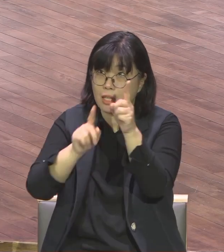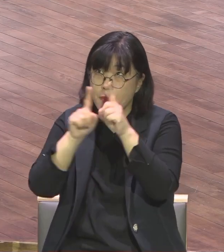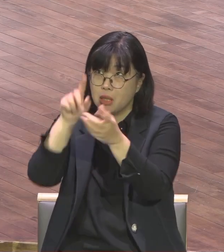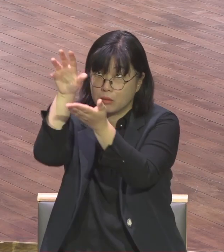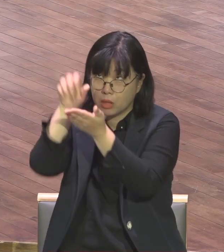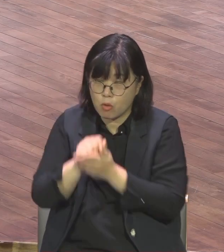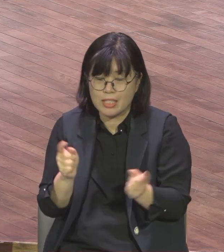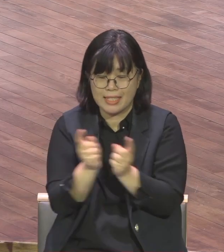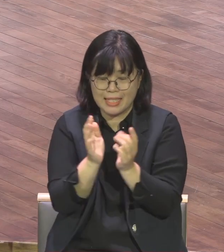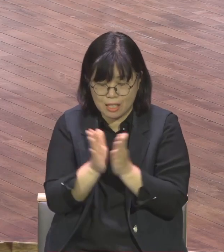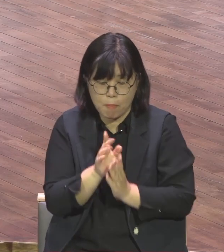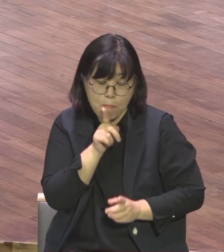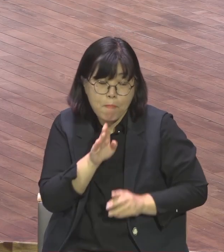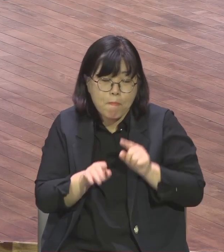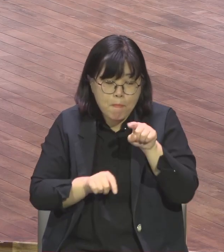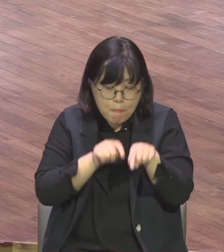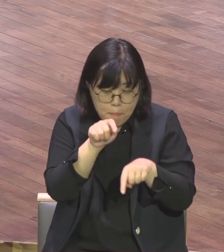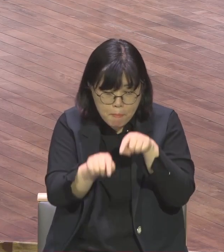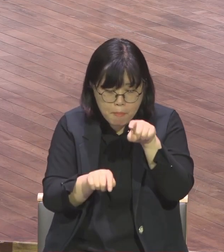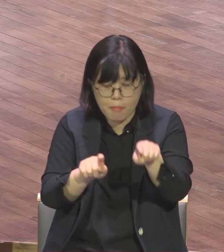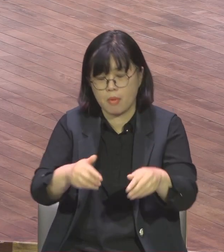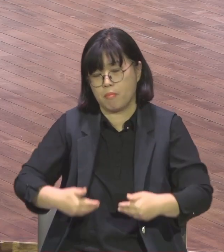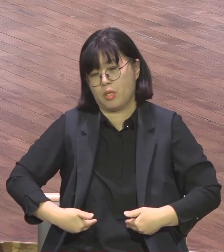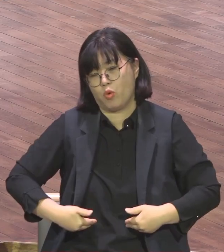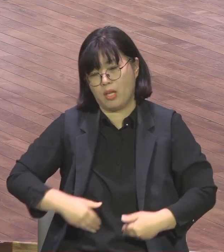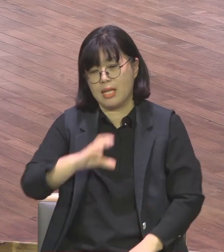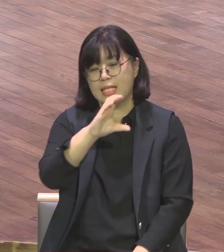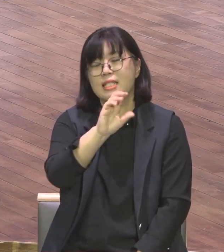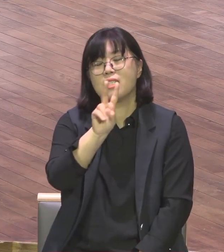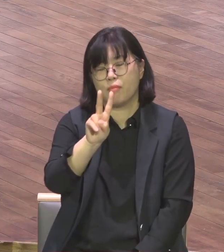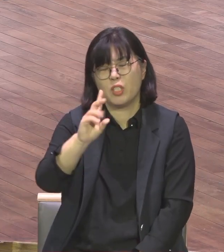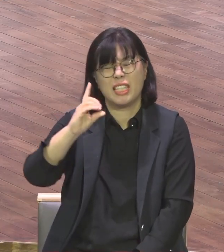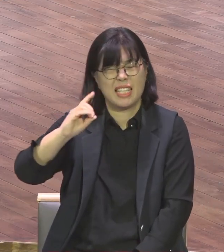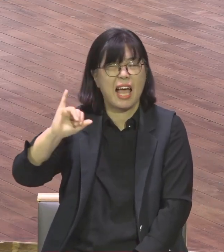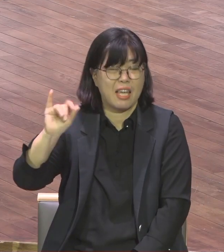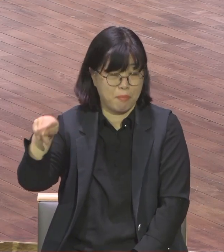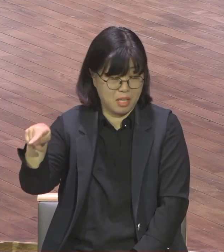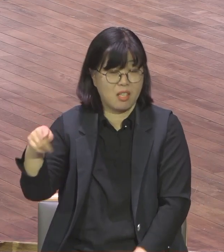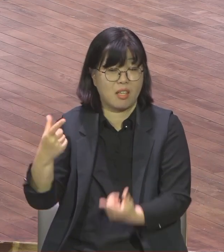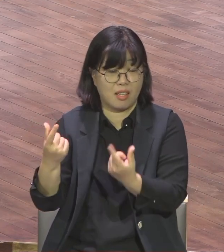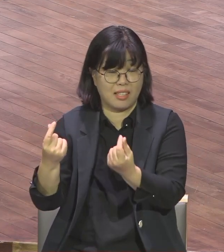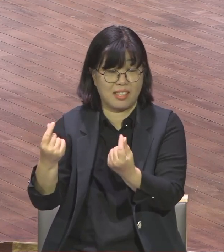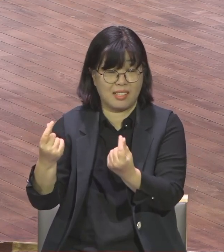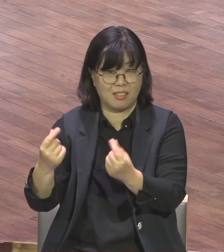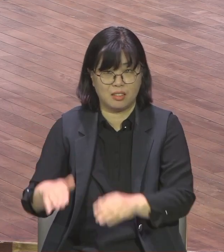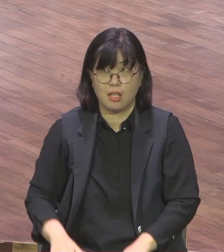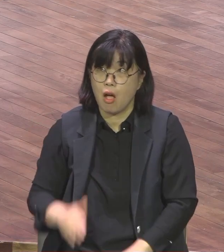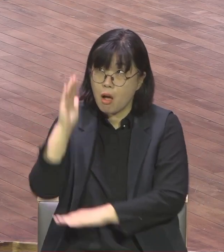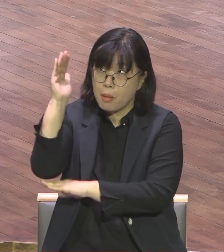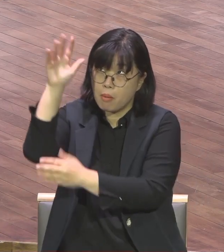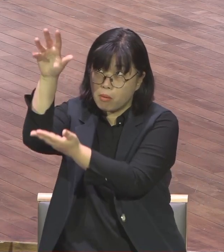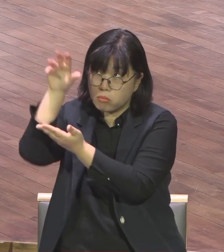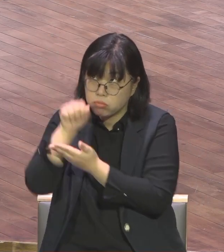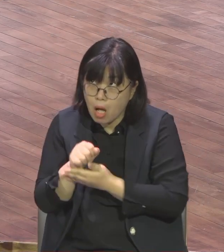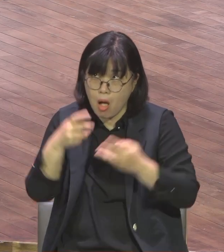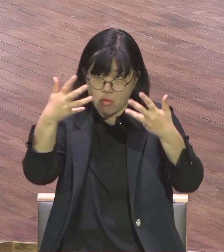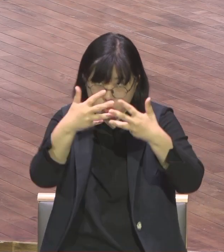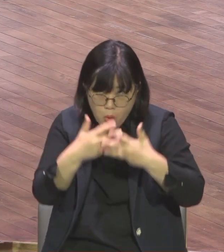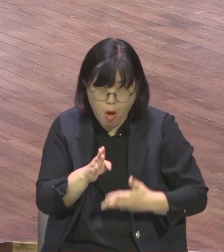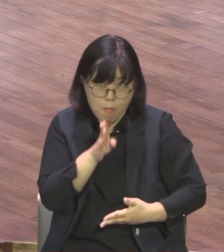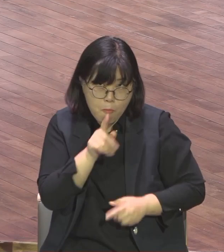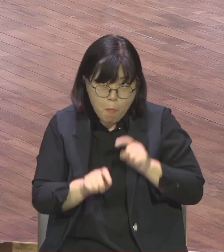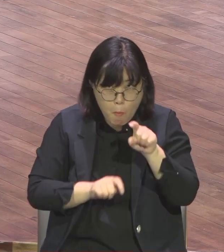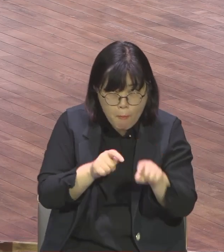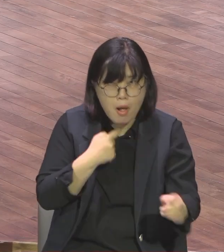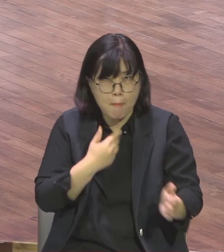아주 단순하지요. 영계 모든 성도들 설교와 강단 24대는 24 기도망대